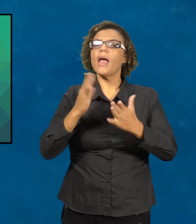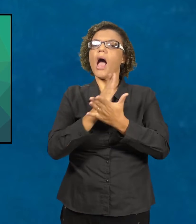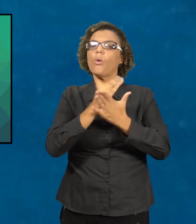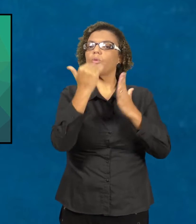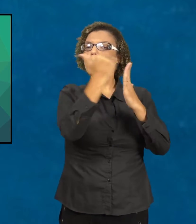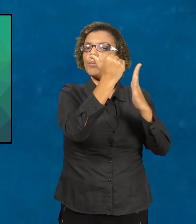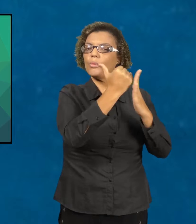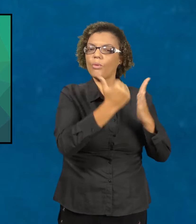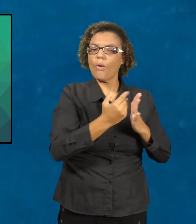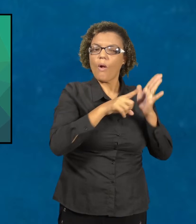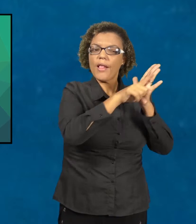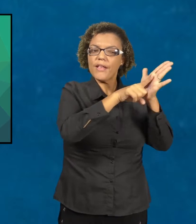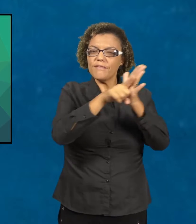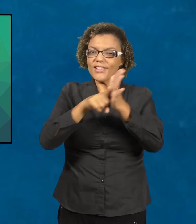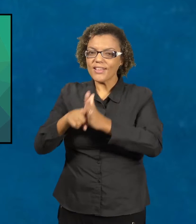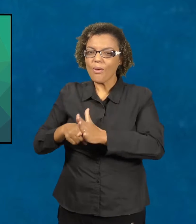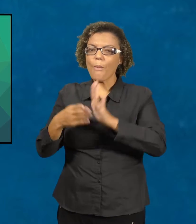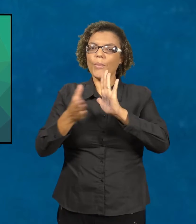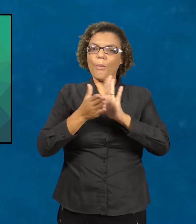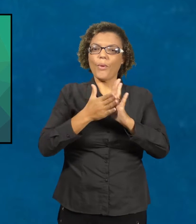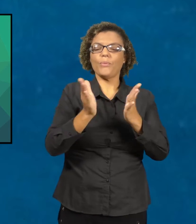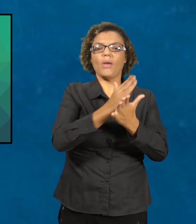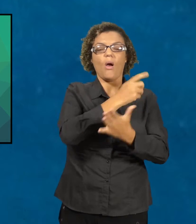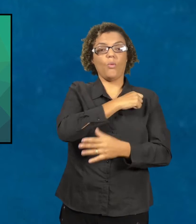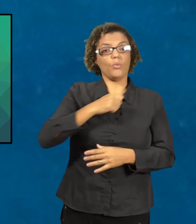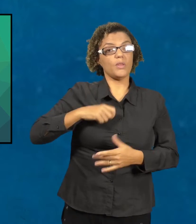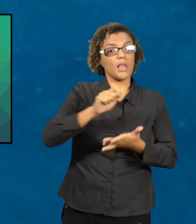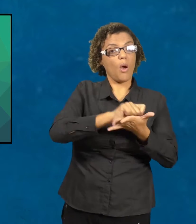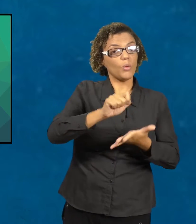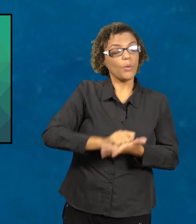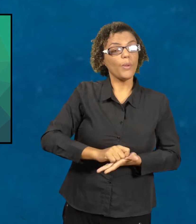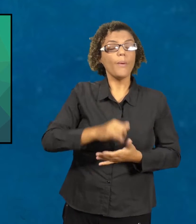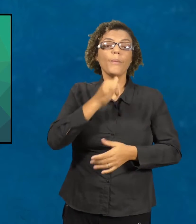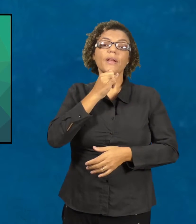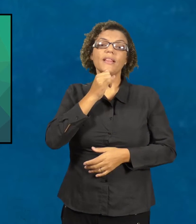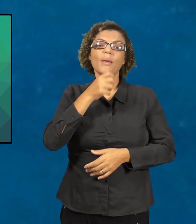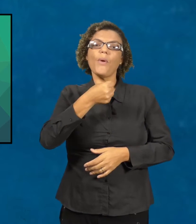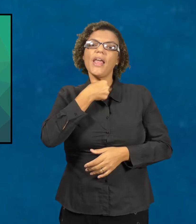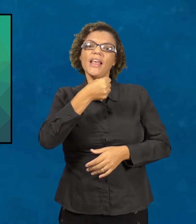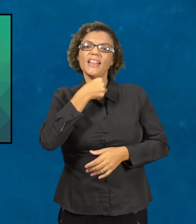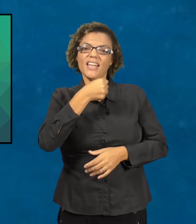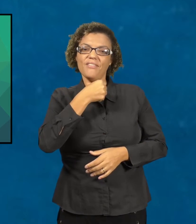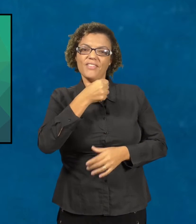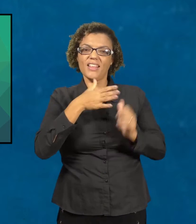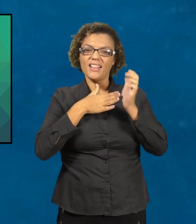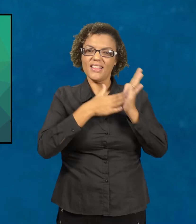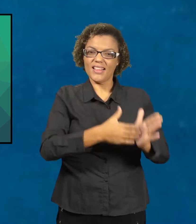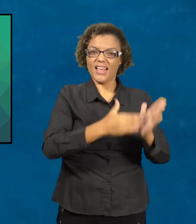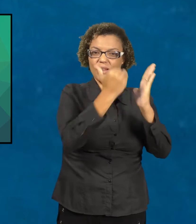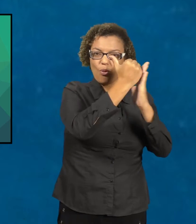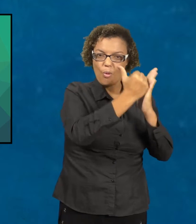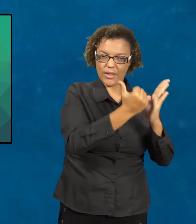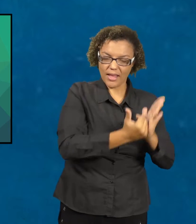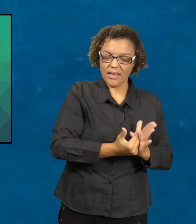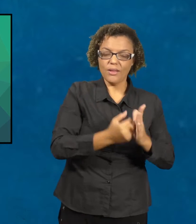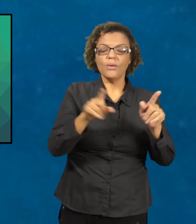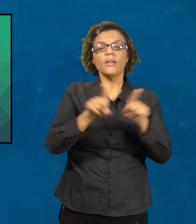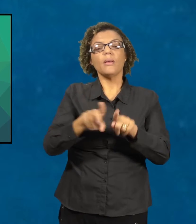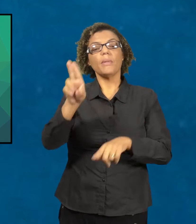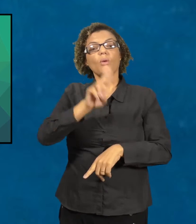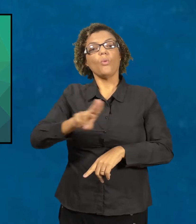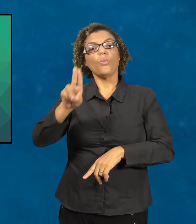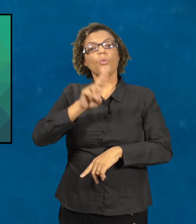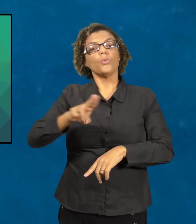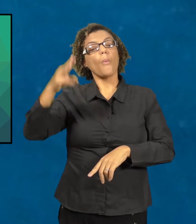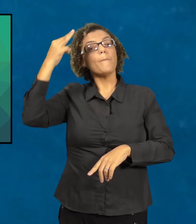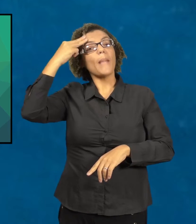e a maioria deles adota o uso de entrevistas semi-estruturadas e o uso de mapas conceituais, ou também